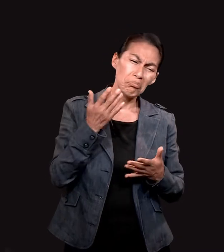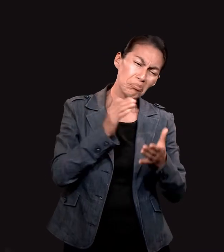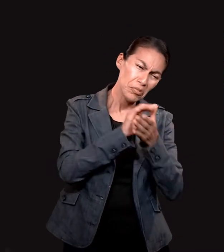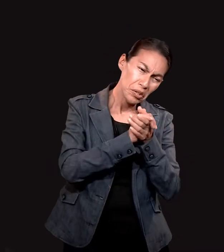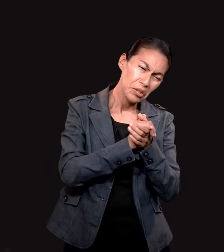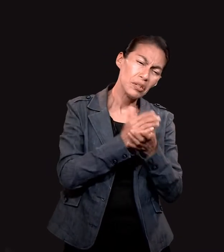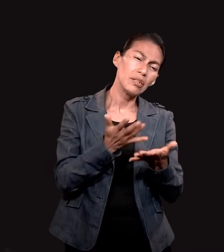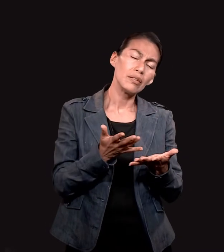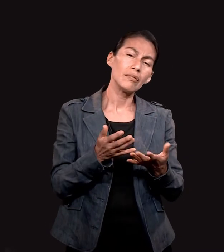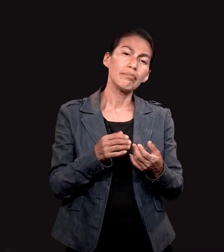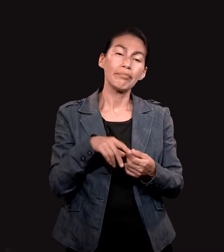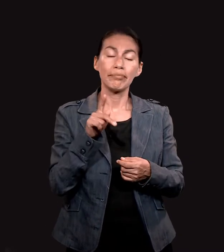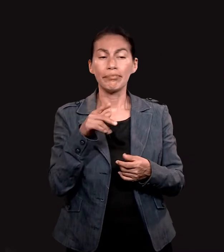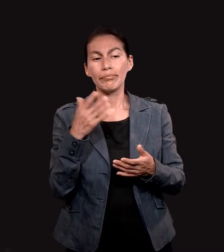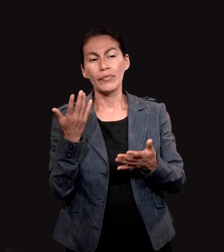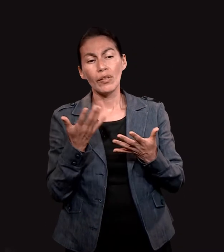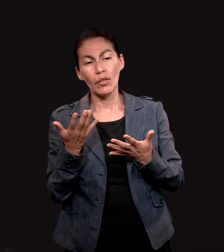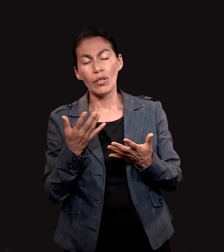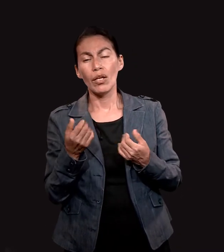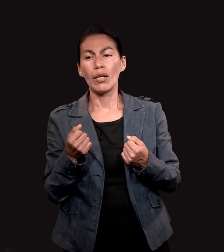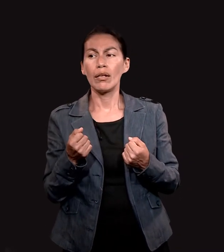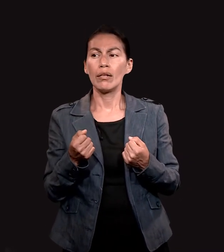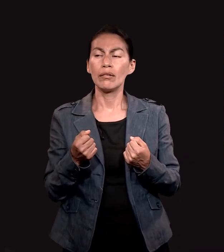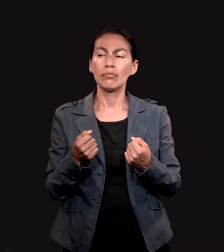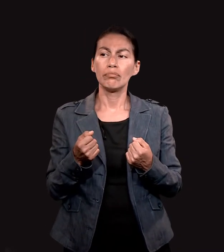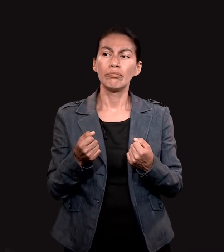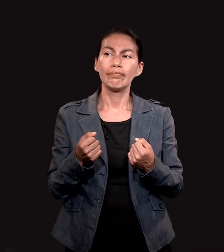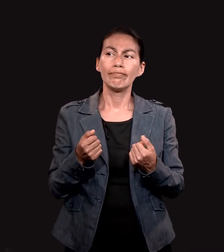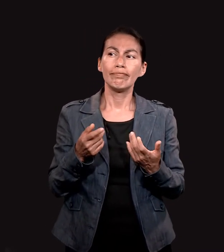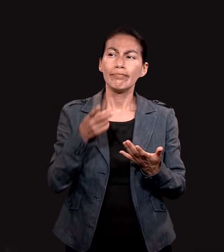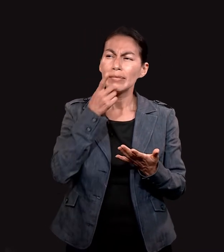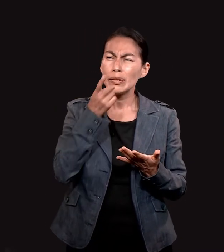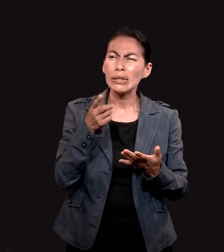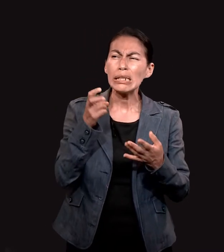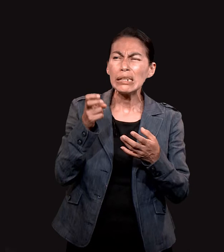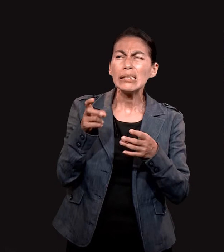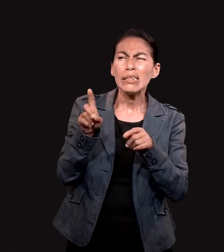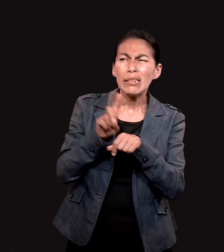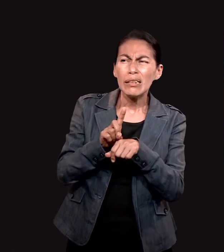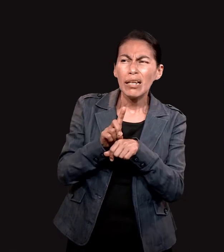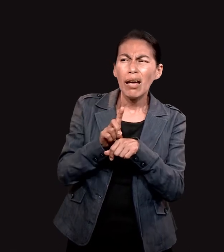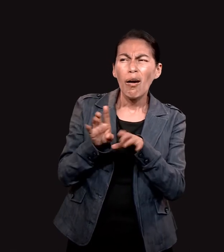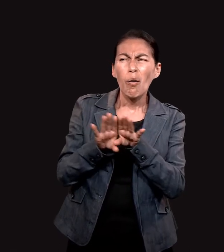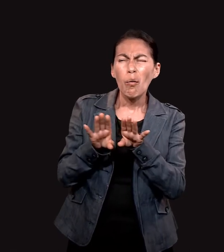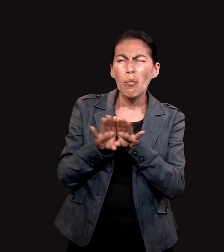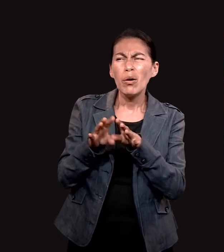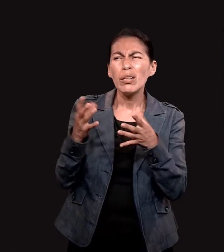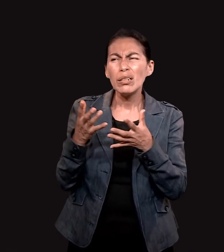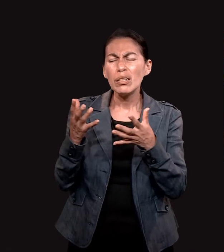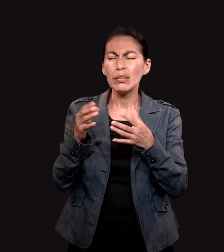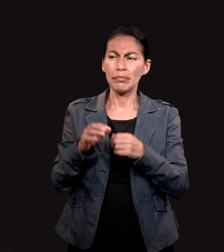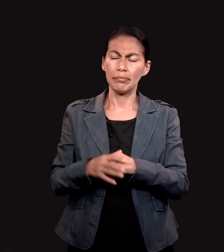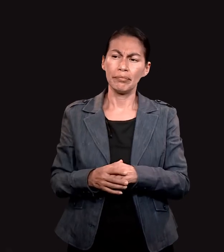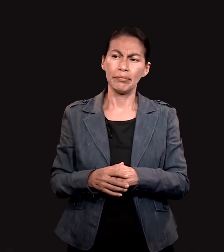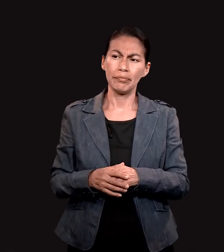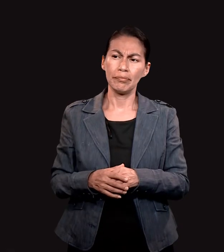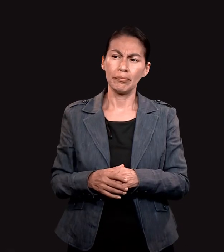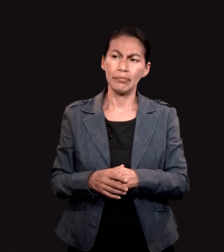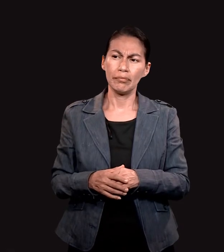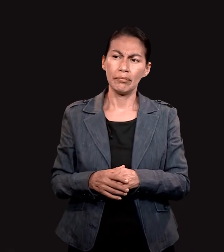ideal para poderse casar. Y ahora cuando analizamos y decimos que cómo fue ese día que nos fuimos a encontrar